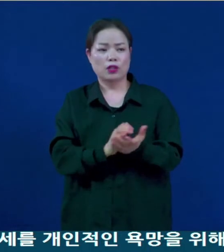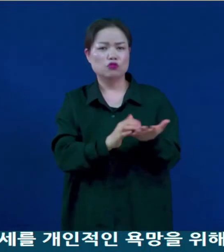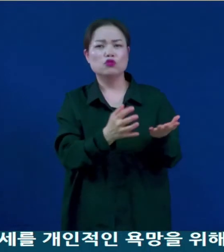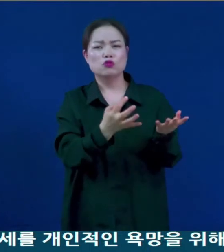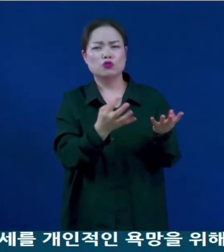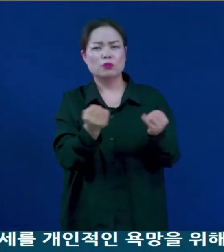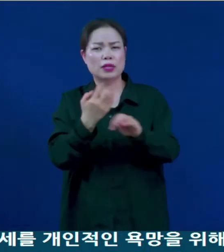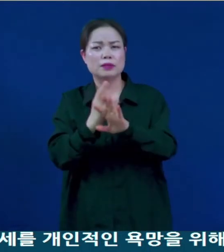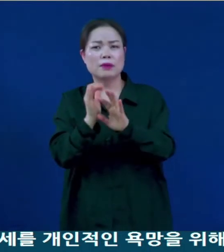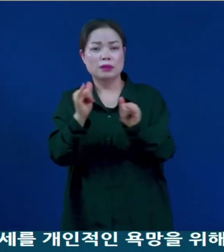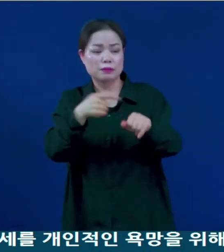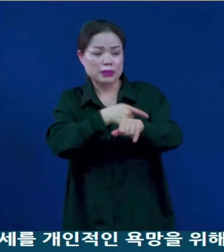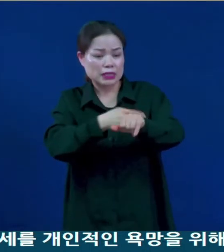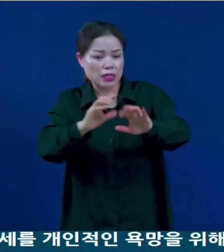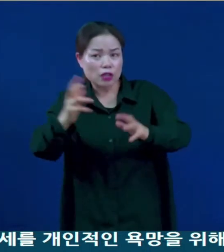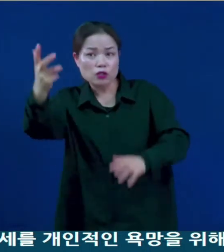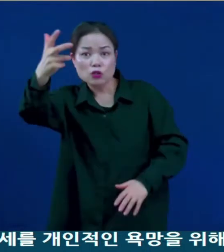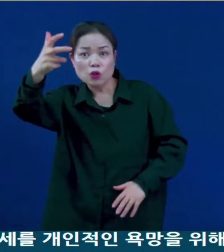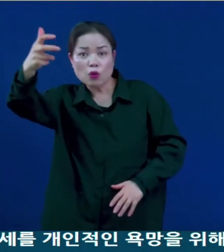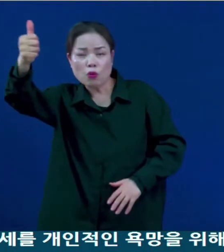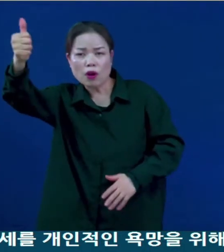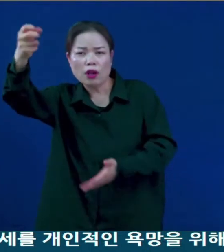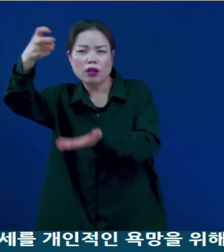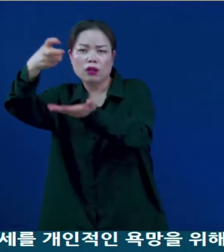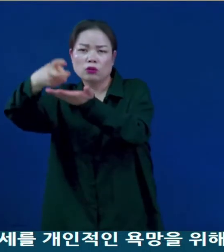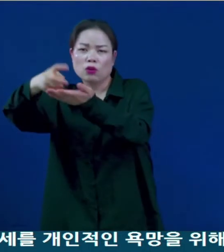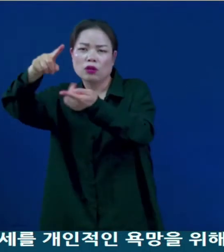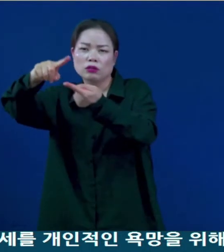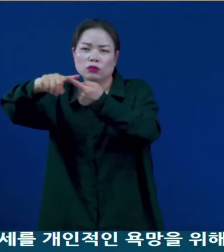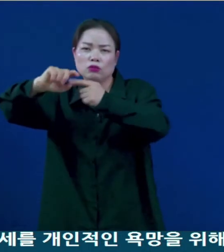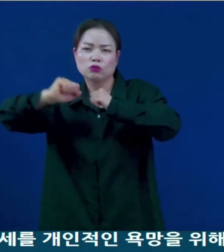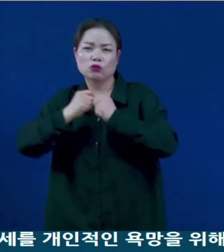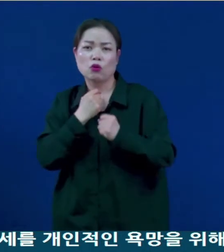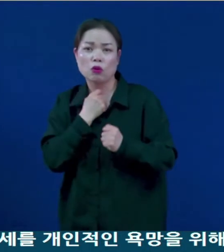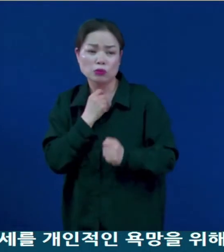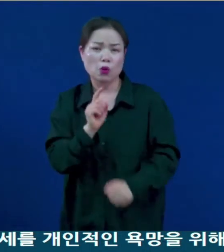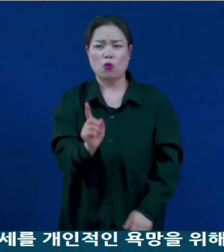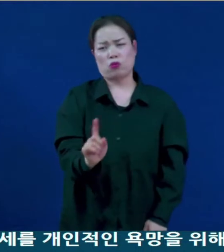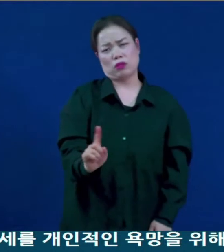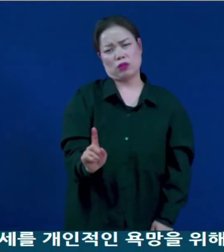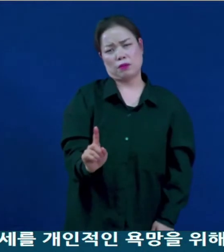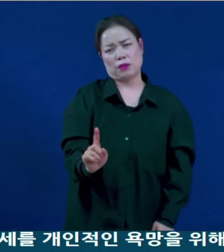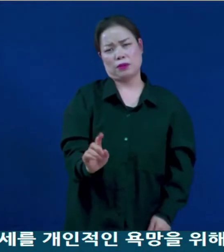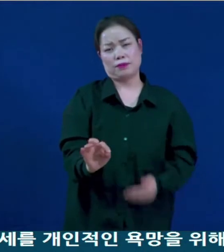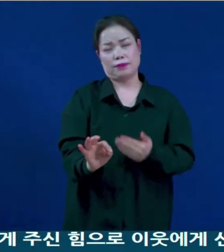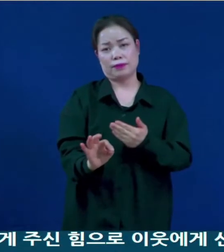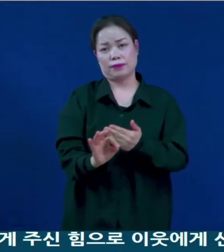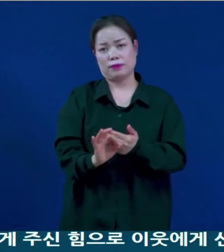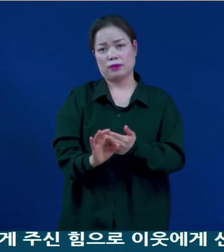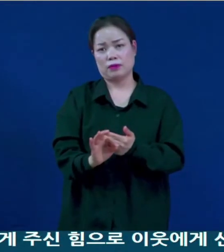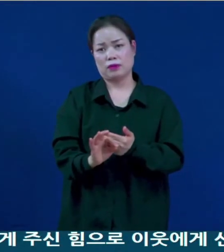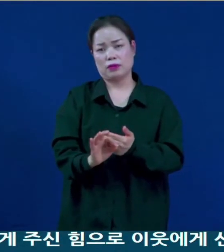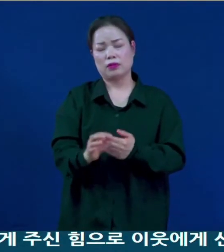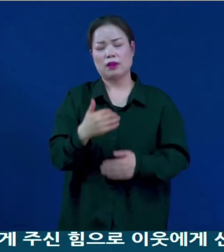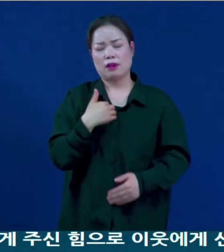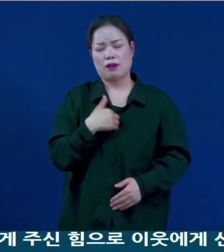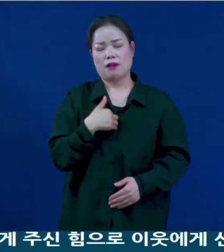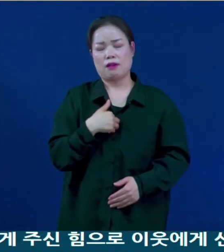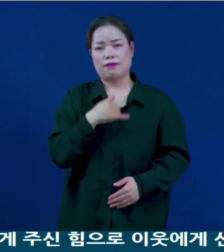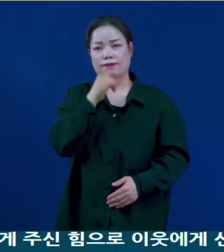수많은 이방 민족들은 여호와의 길에서 걷고 싶어 하는데 어떻게 하면 그럴 수 있는지 알고